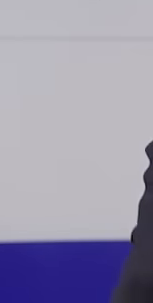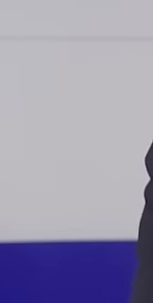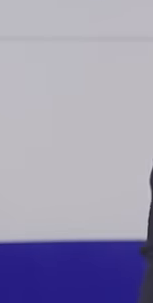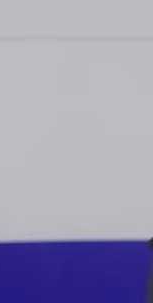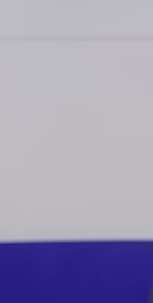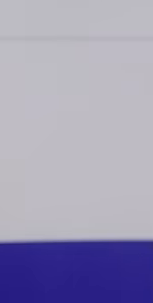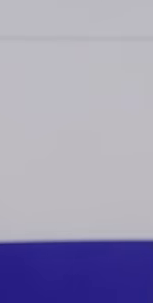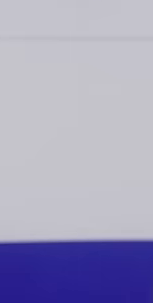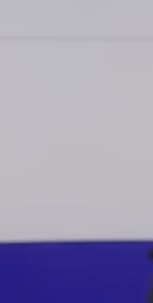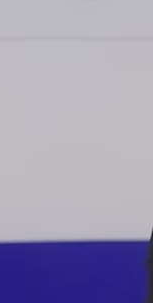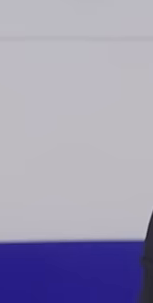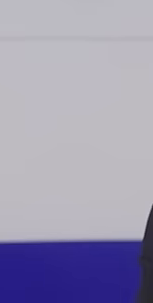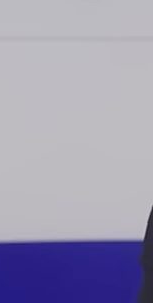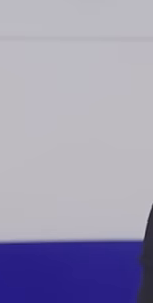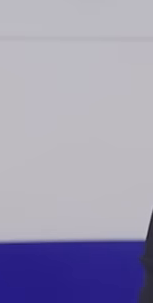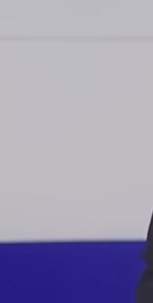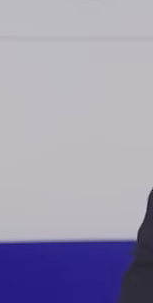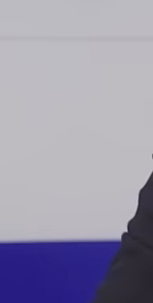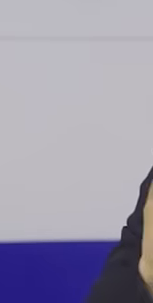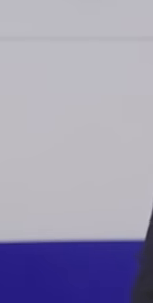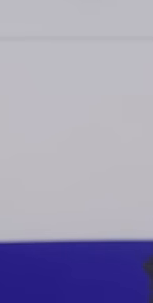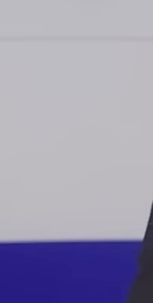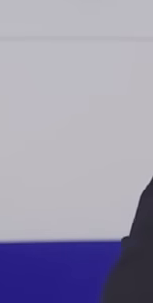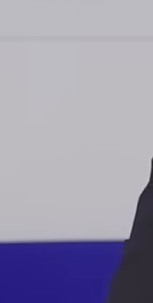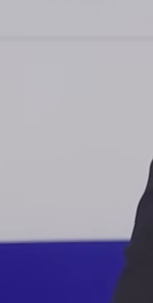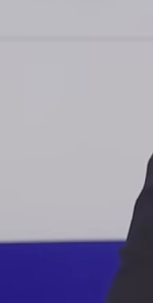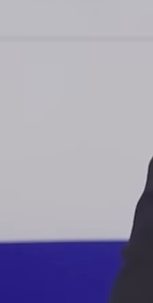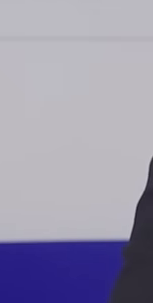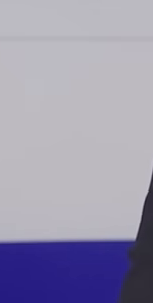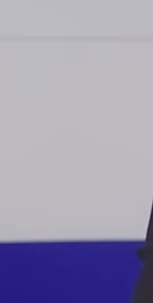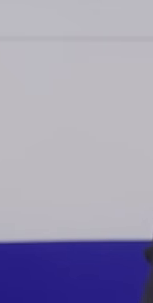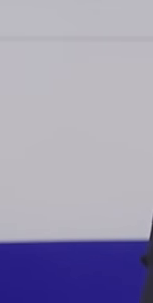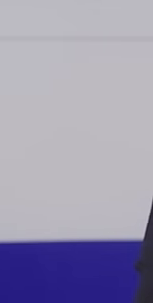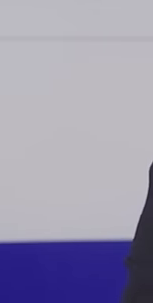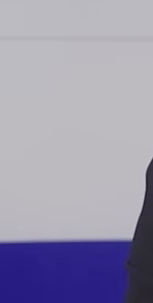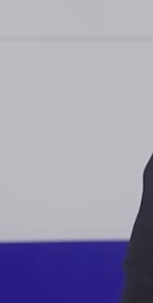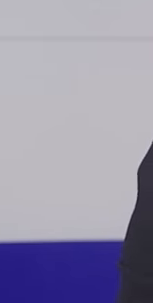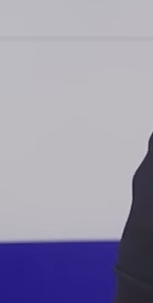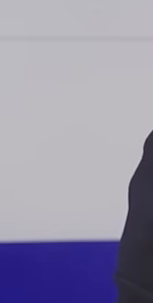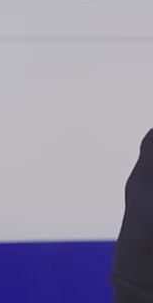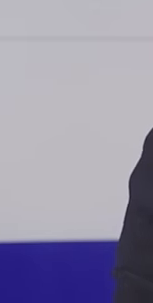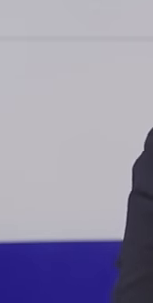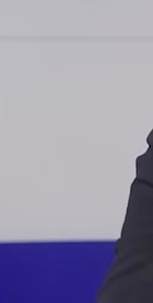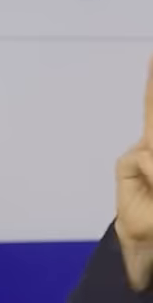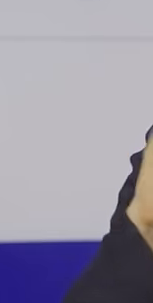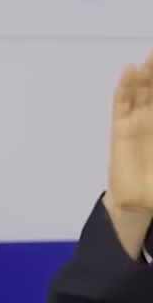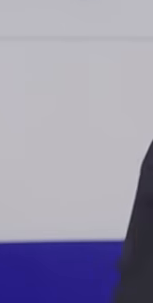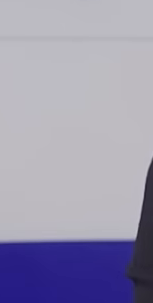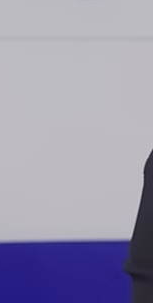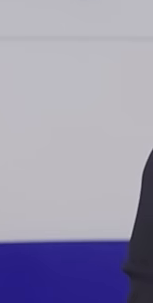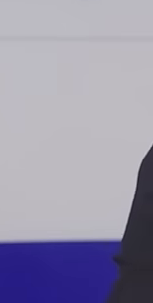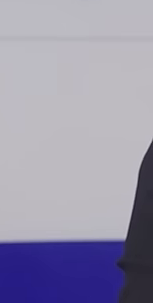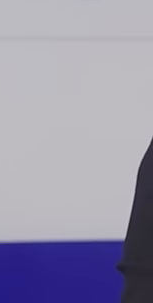여야가 머리를 맞대면 또 대통령과 야당이 머리를 맞대면